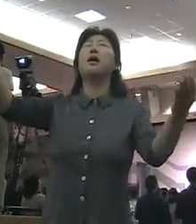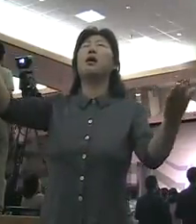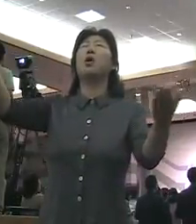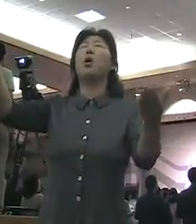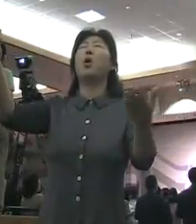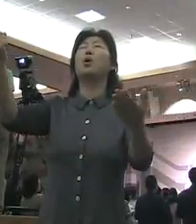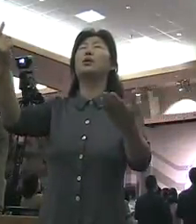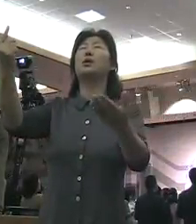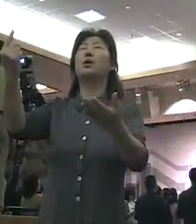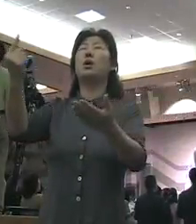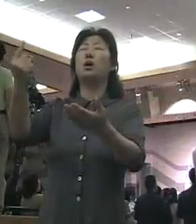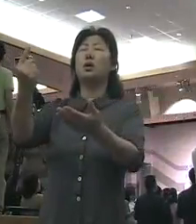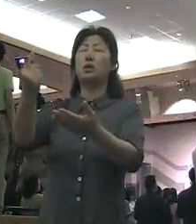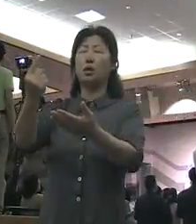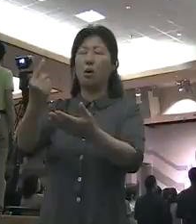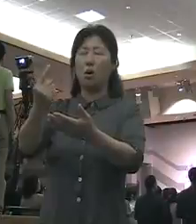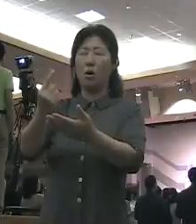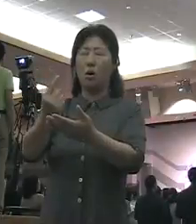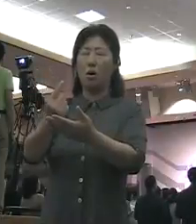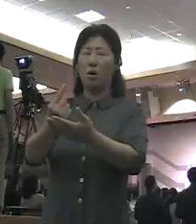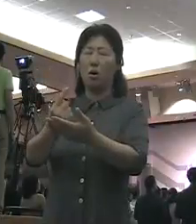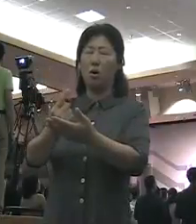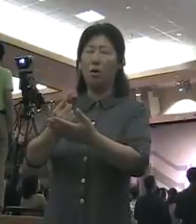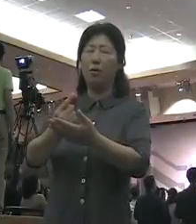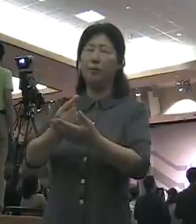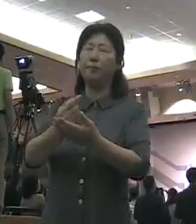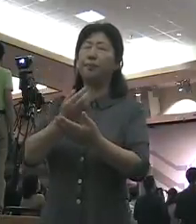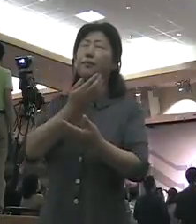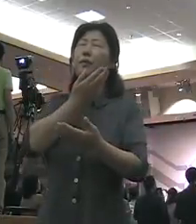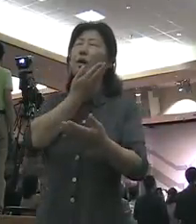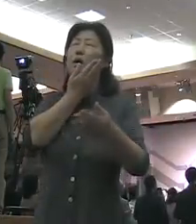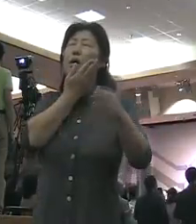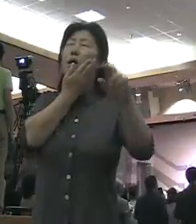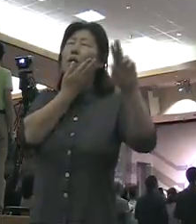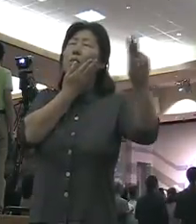이곳에 오소서. 보좌로 주여 임하사,